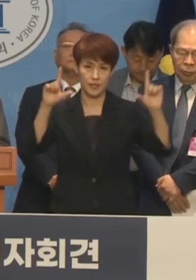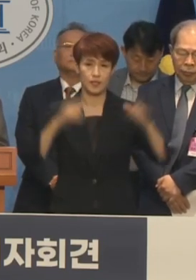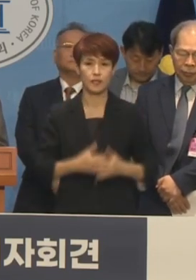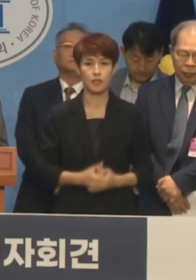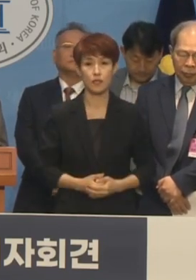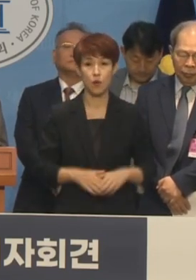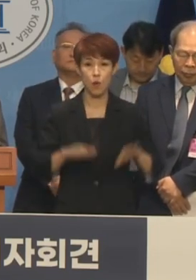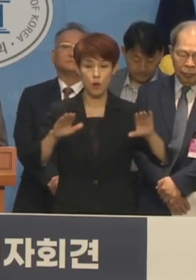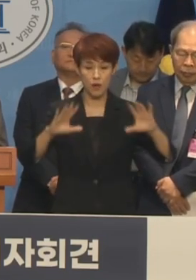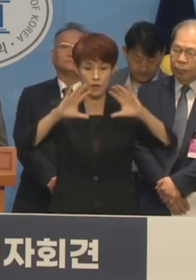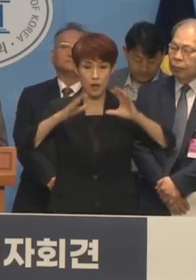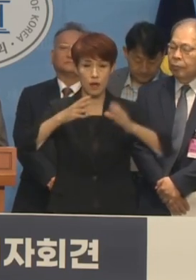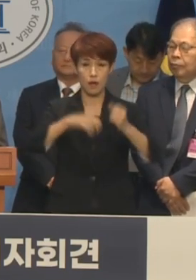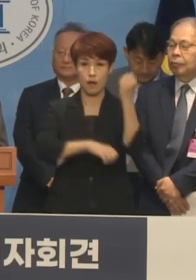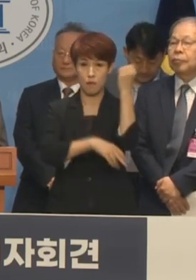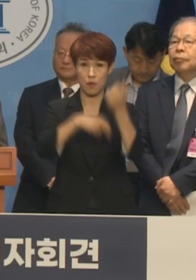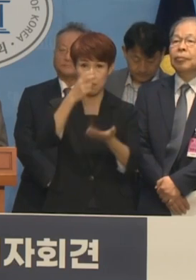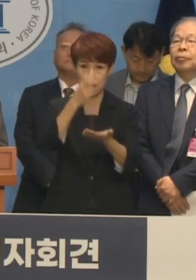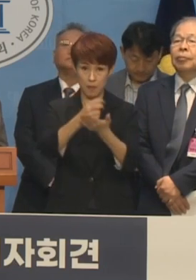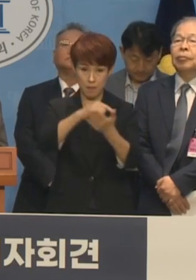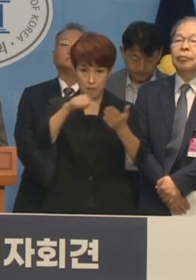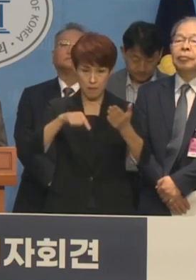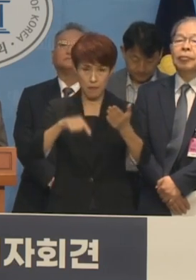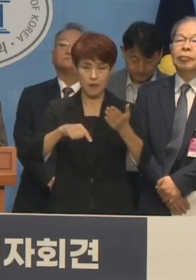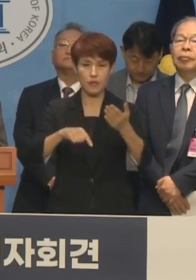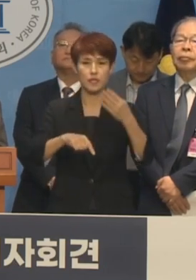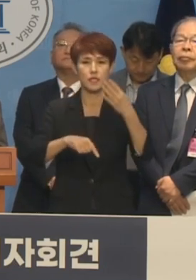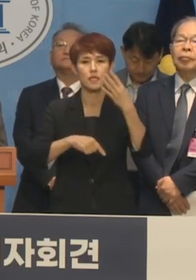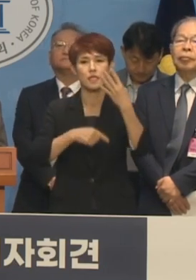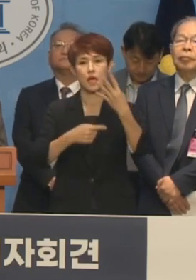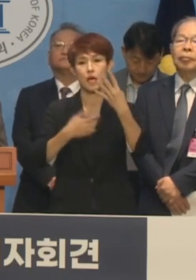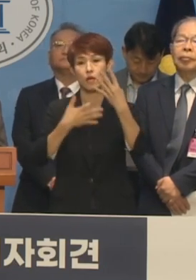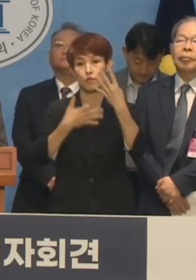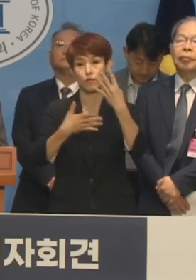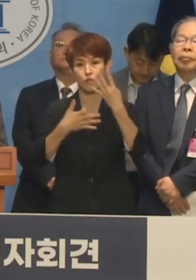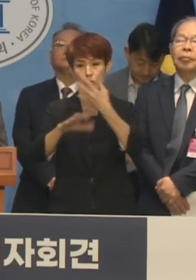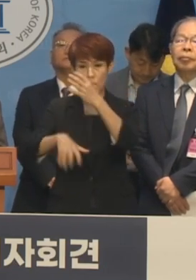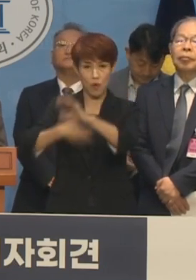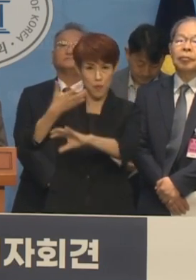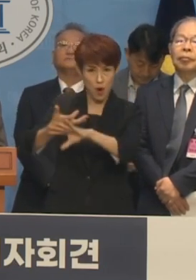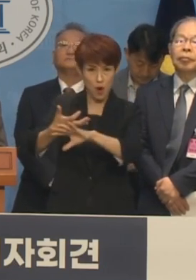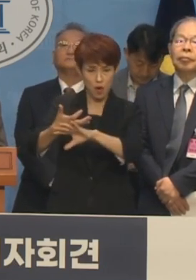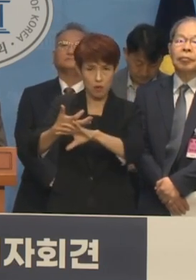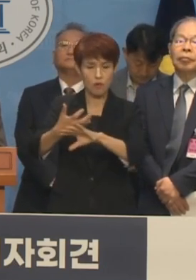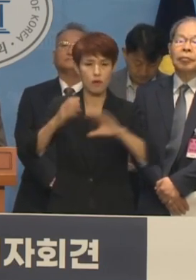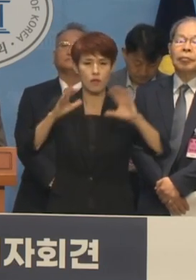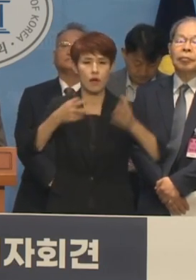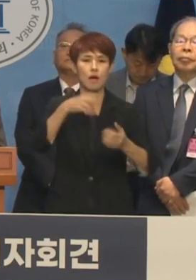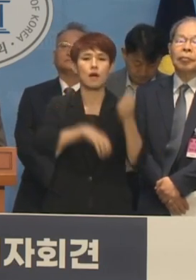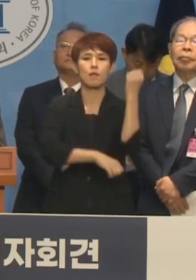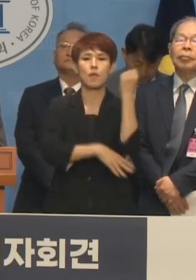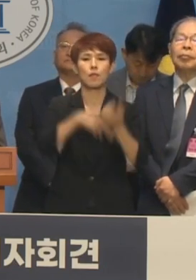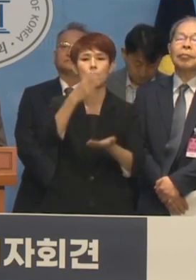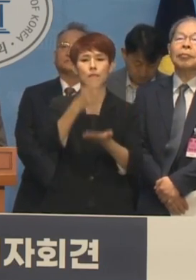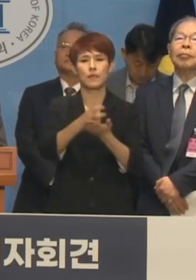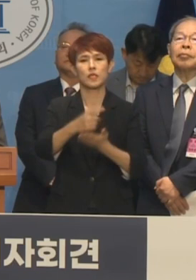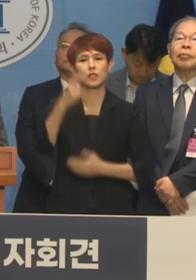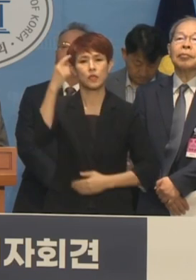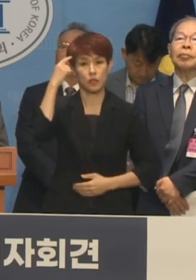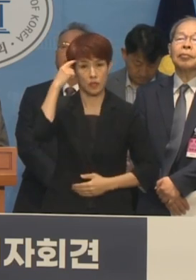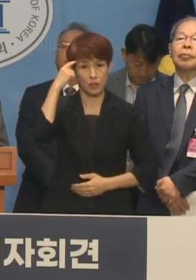우리 헌법에서도 4.19 혁명에 대해서는 헌법 정신으로